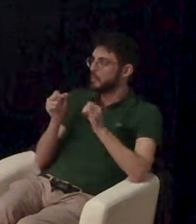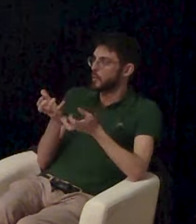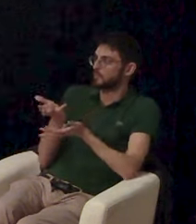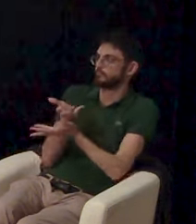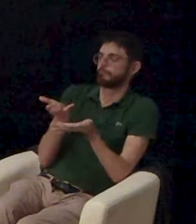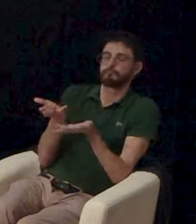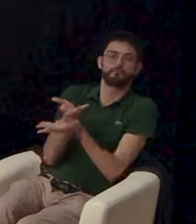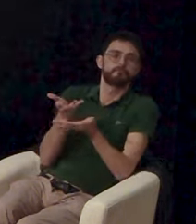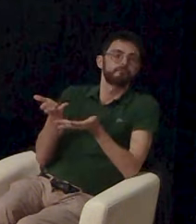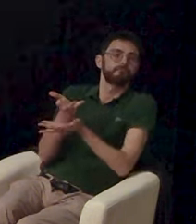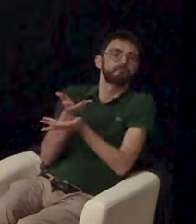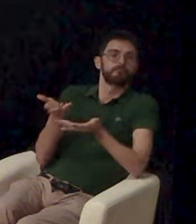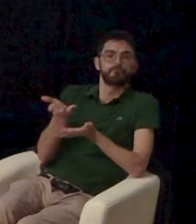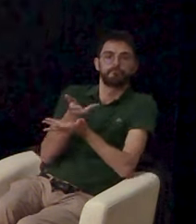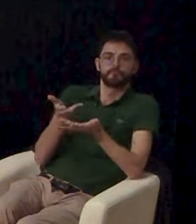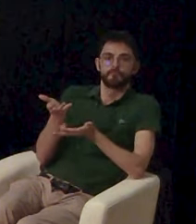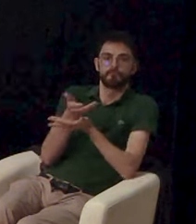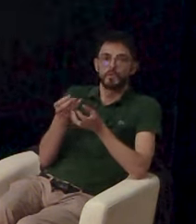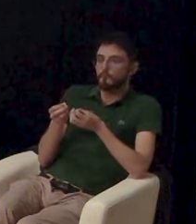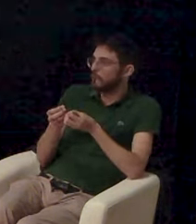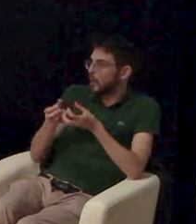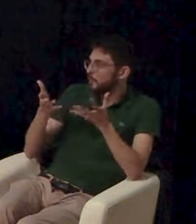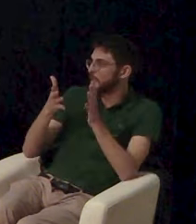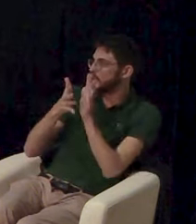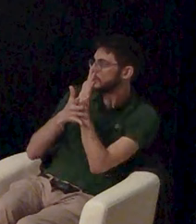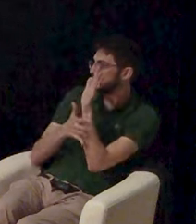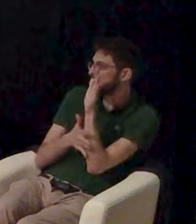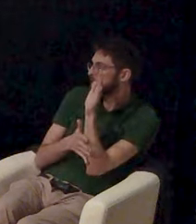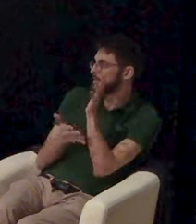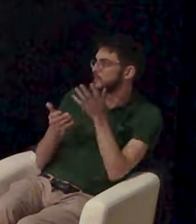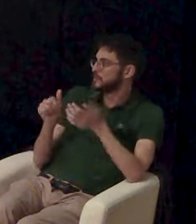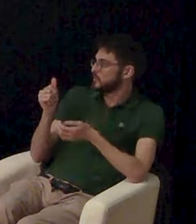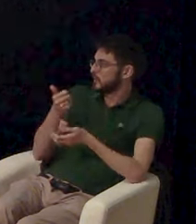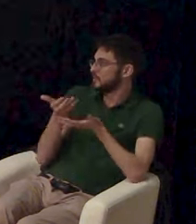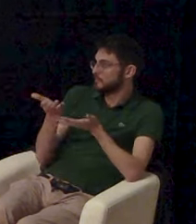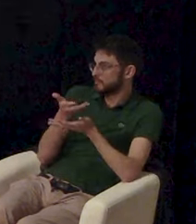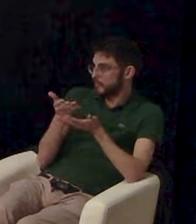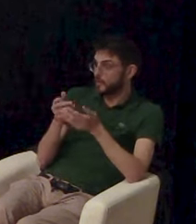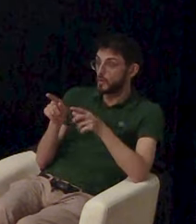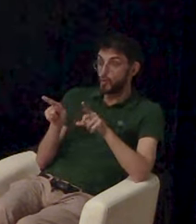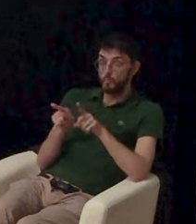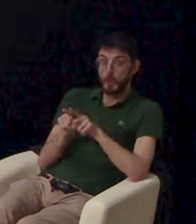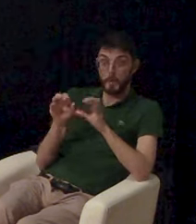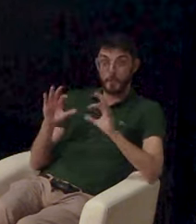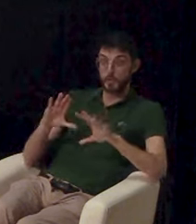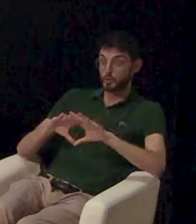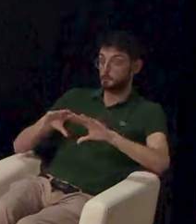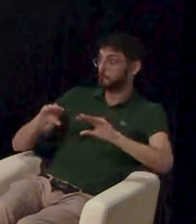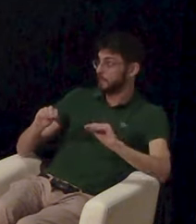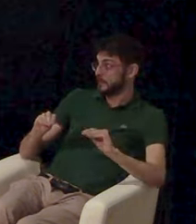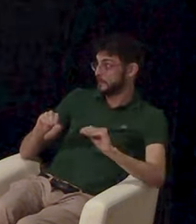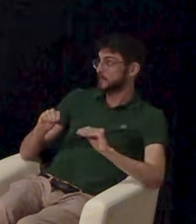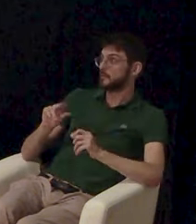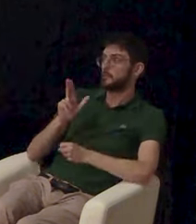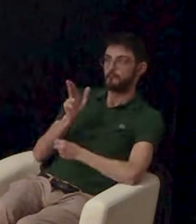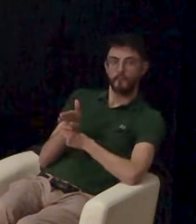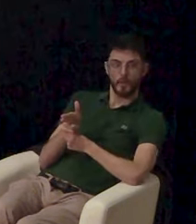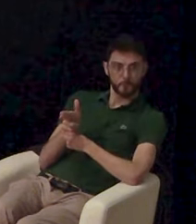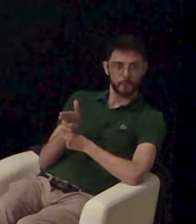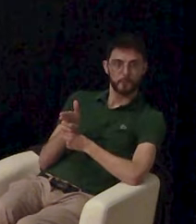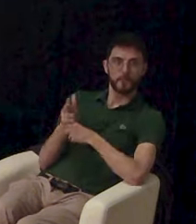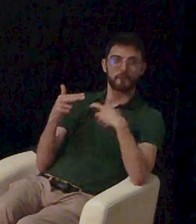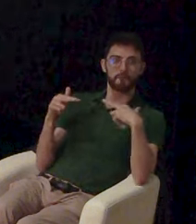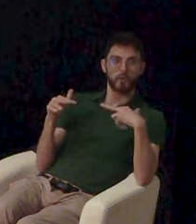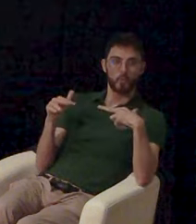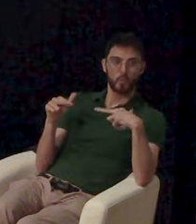rencontres entre étudiants dans le domaine scientifique et des échanges, du développement de signaires. Et on se